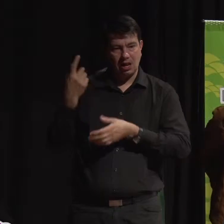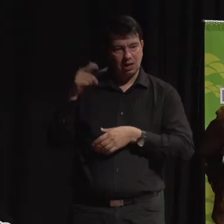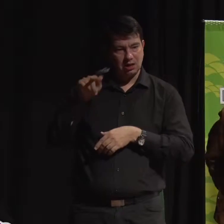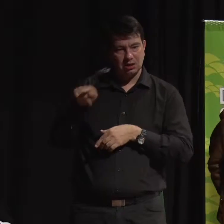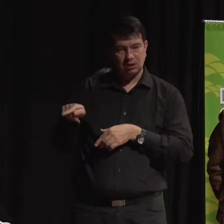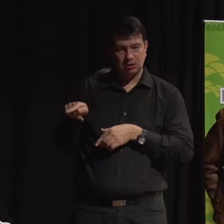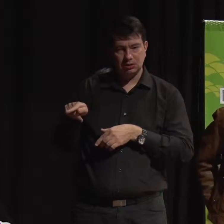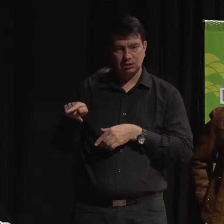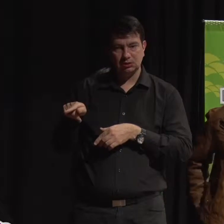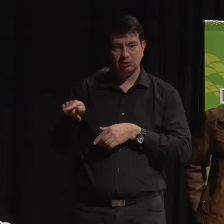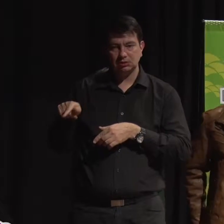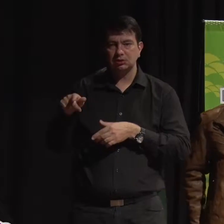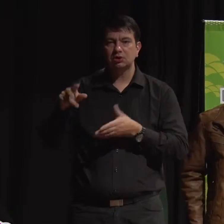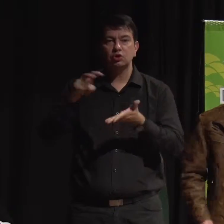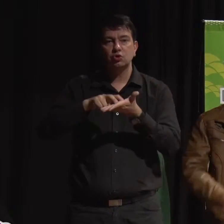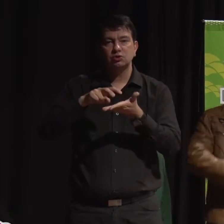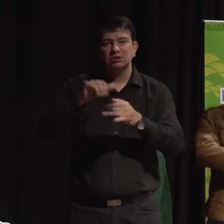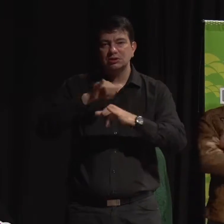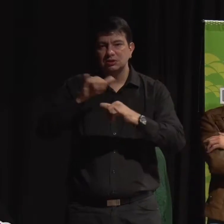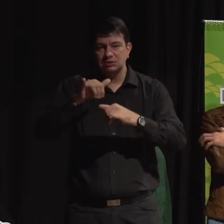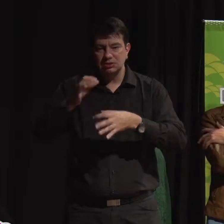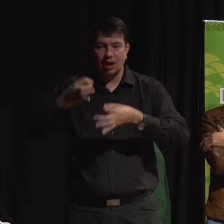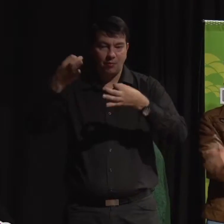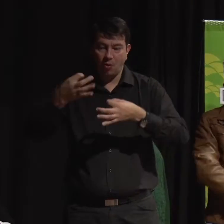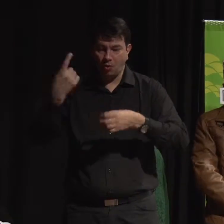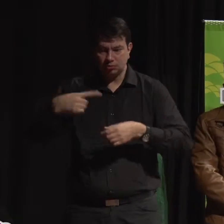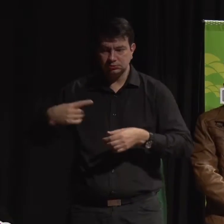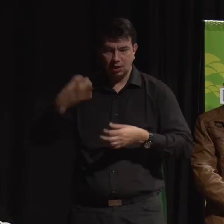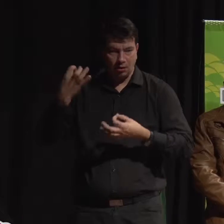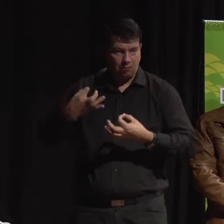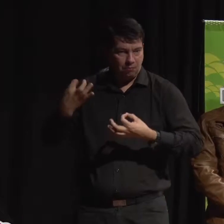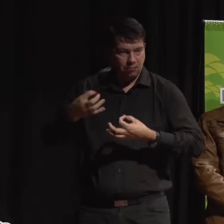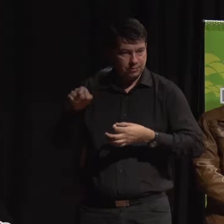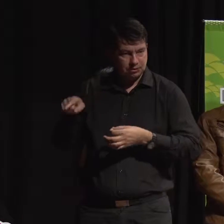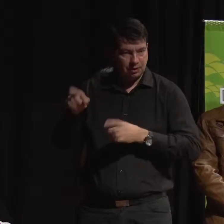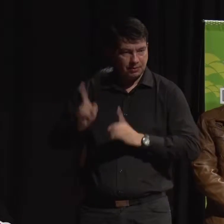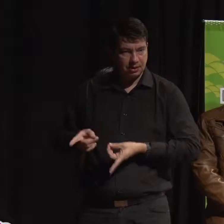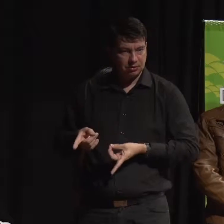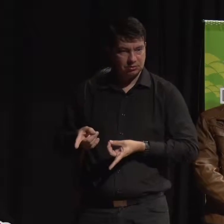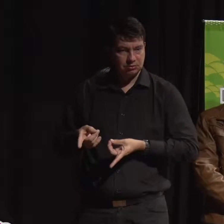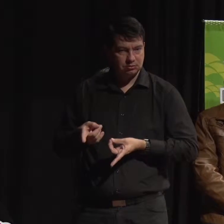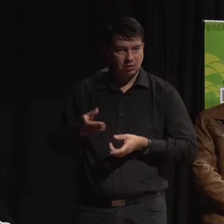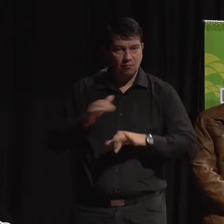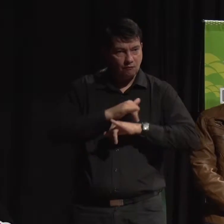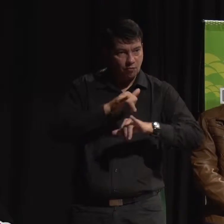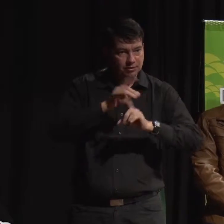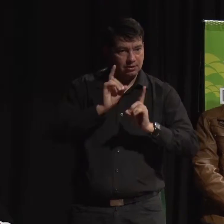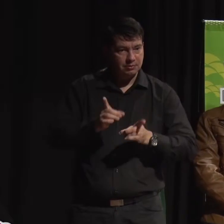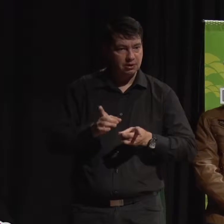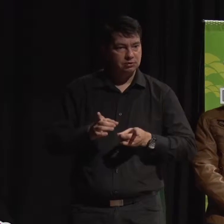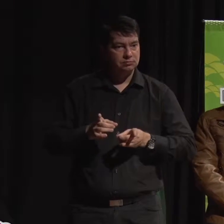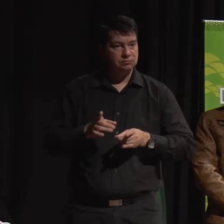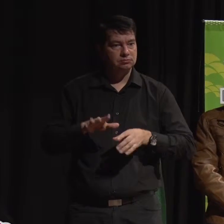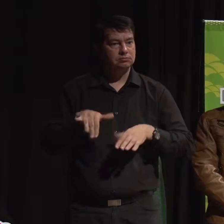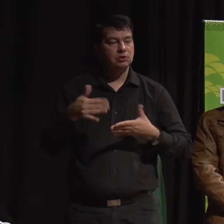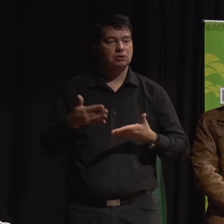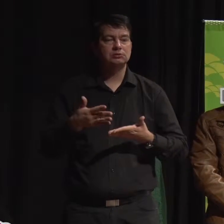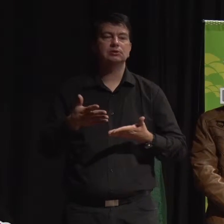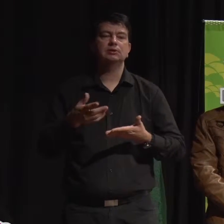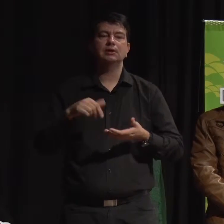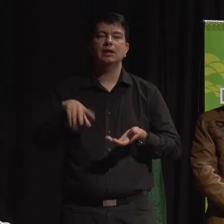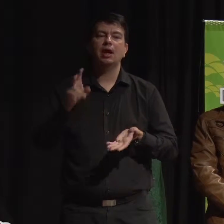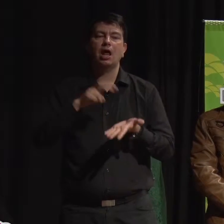las noticias demuestren las cosas buenas que se ha sido y queríamos concluir con que las noticias no se